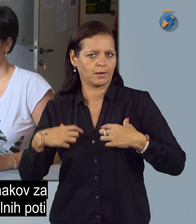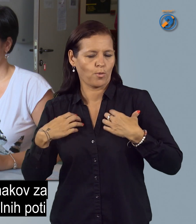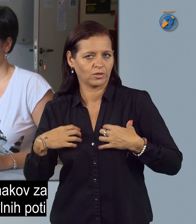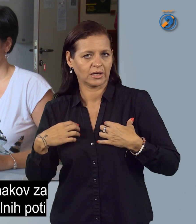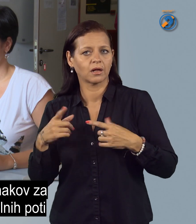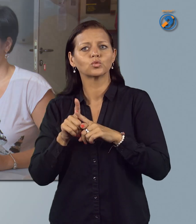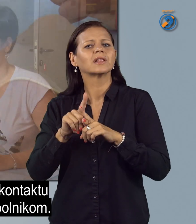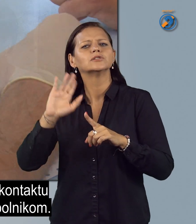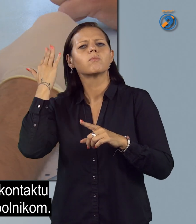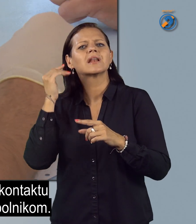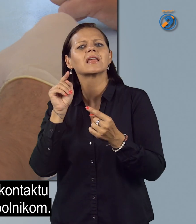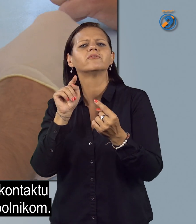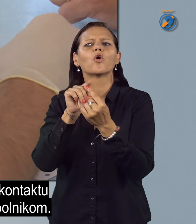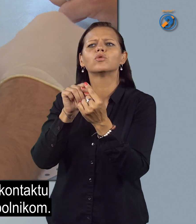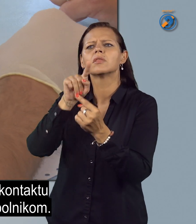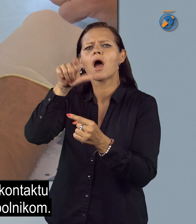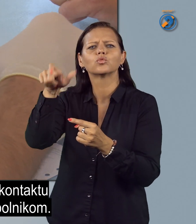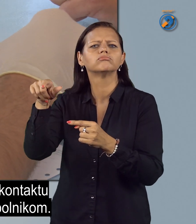z okuženim bolnikom.